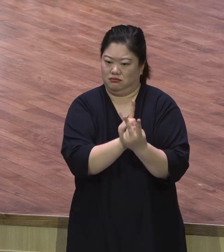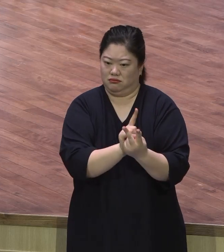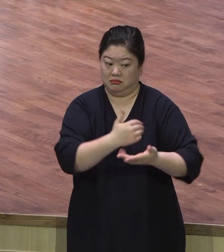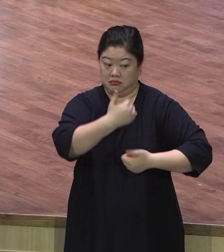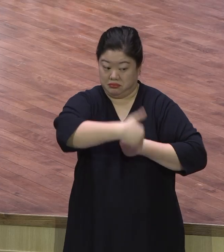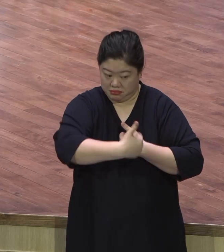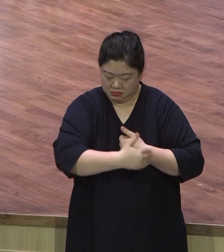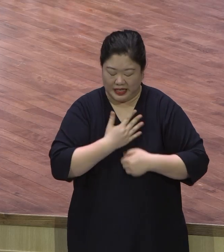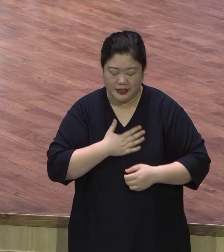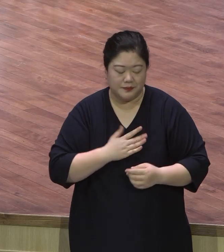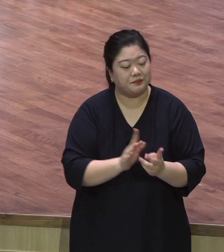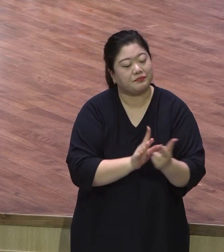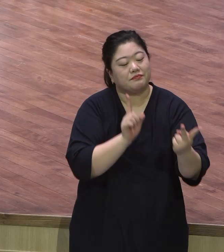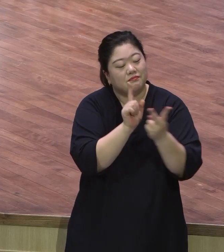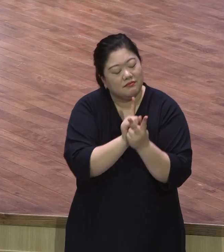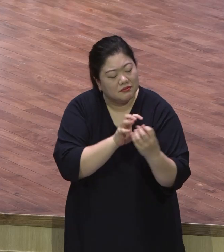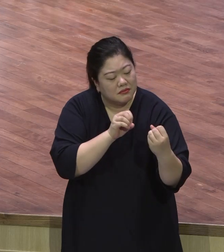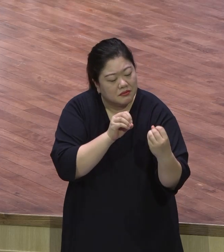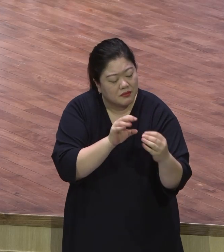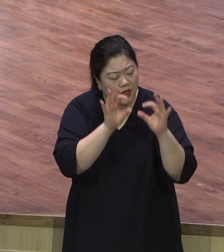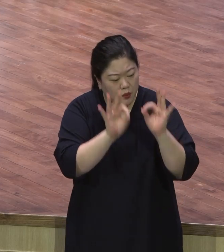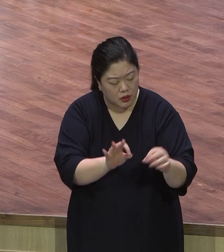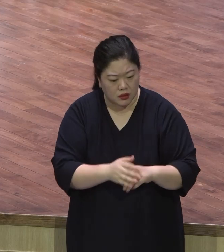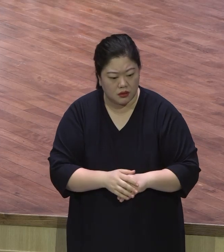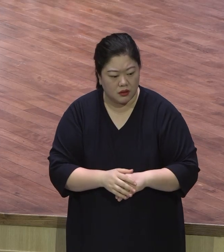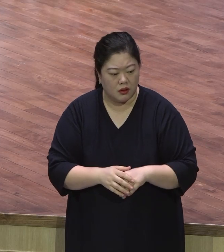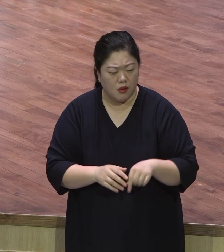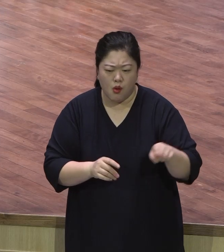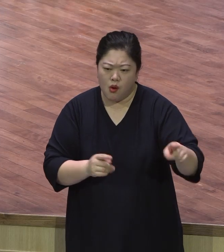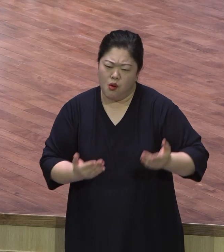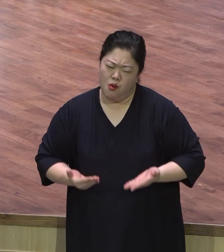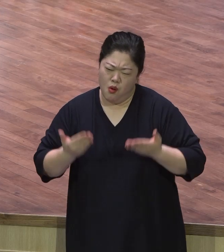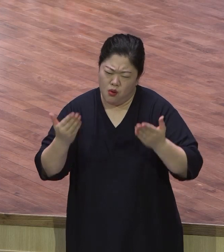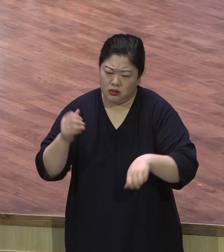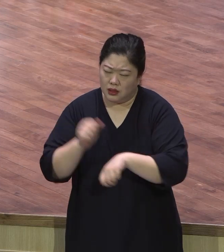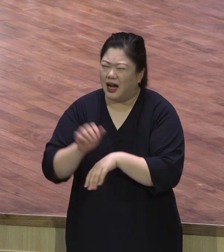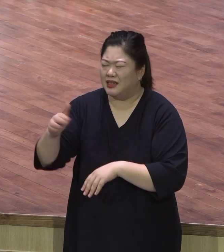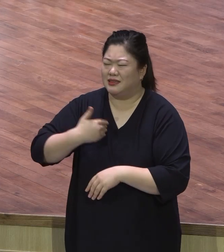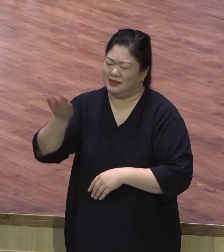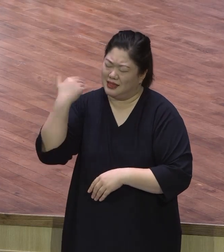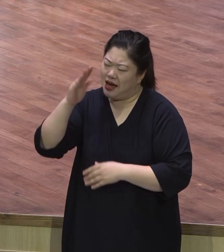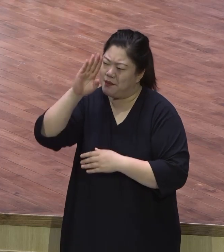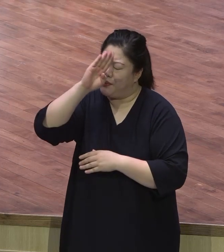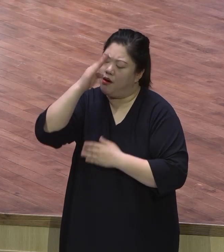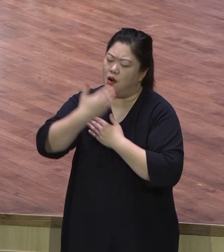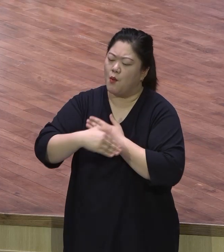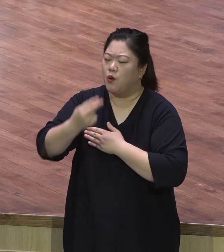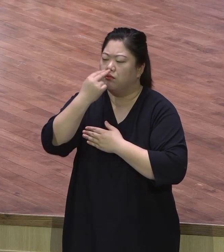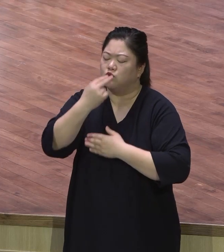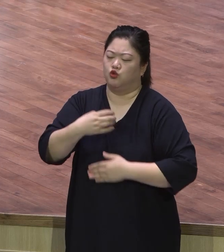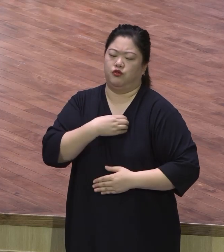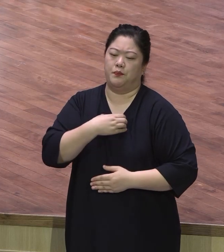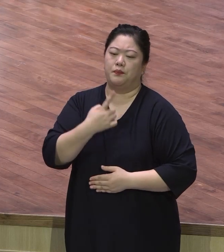죽을 병에서 하나님 치유해 줬기 때문에 이제부터 어떻게 해야 되느냐 생을 걸어라